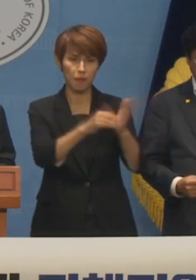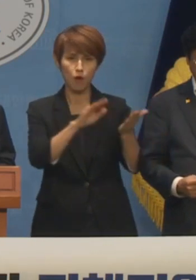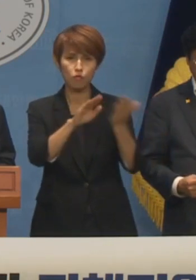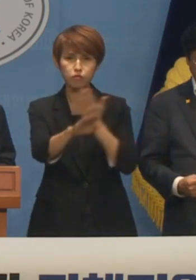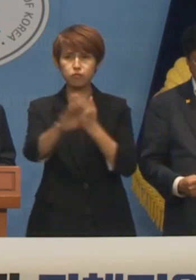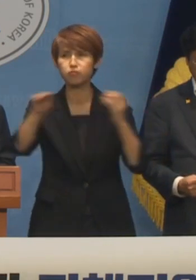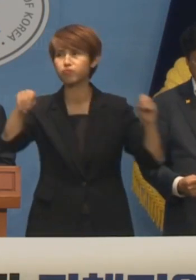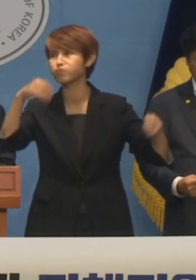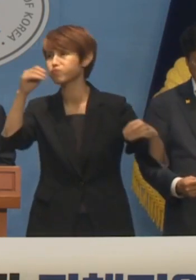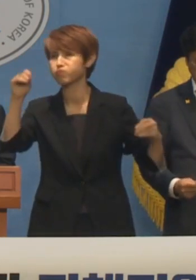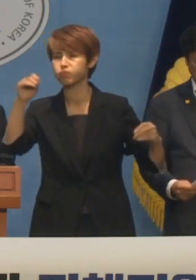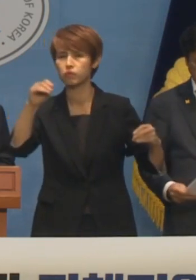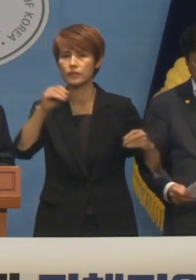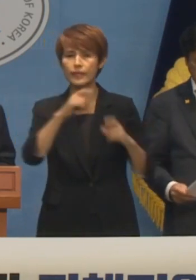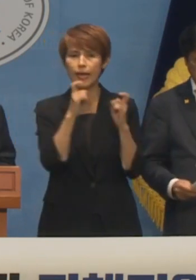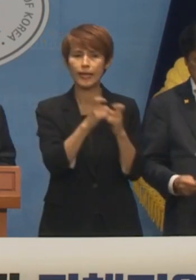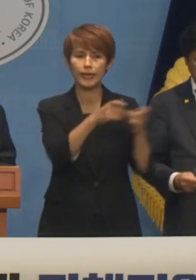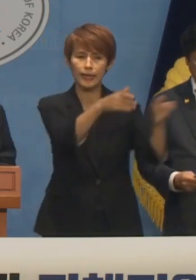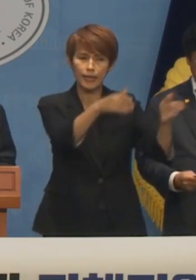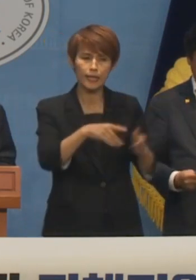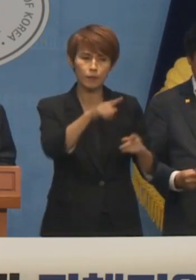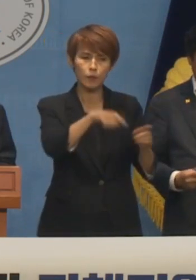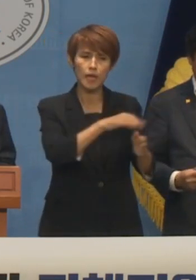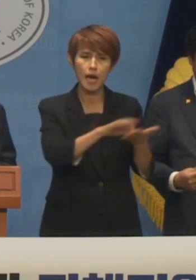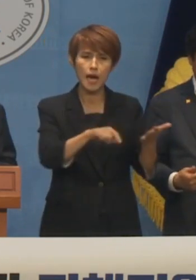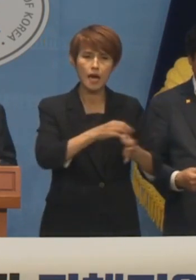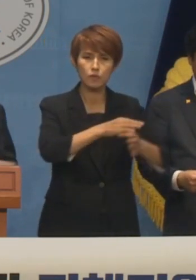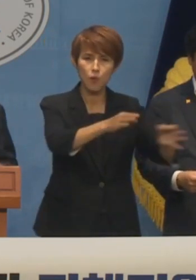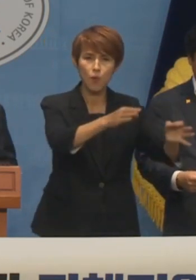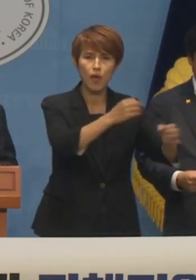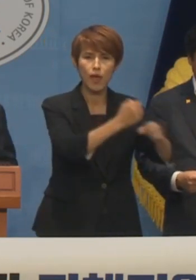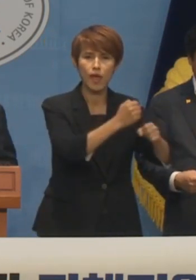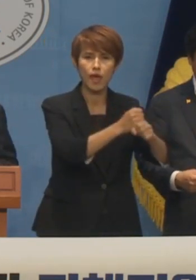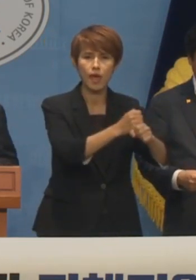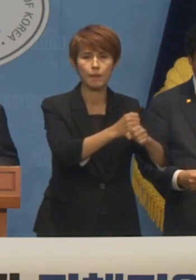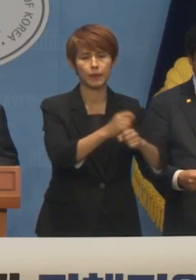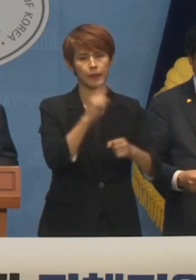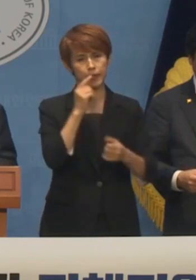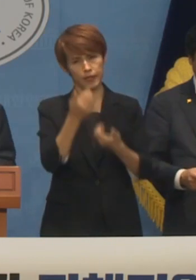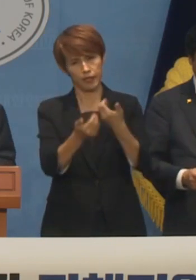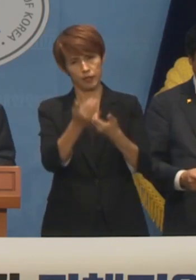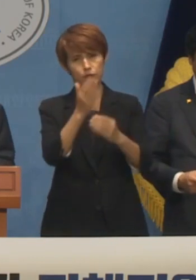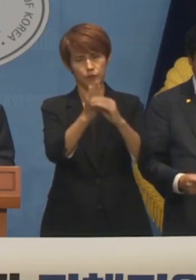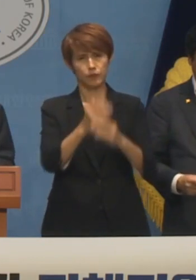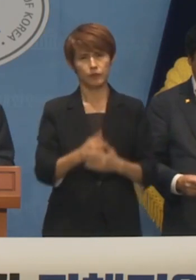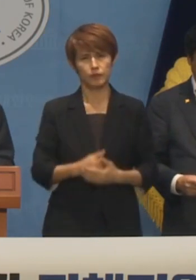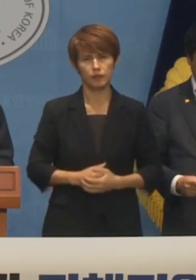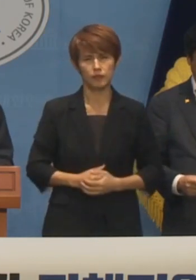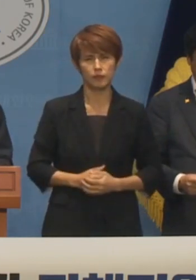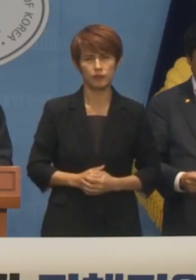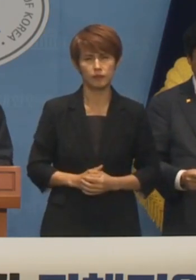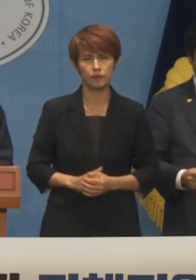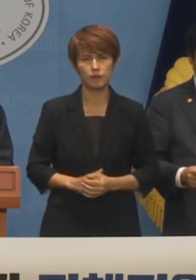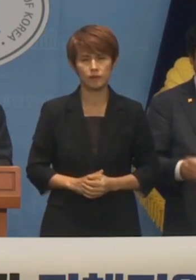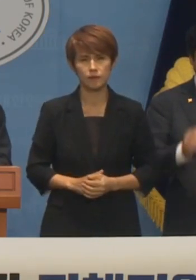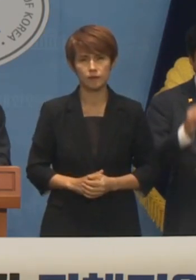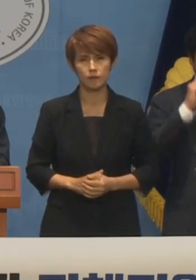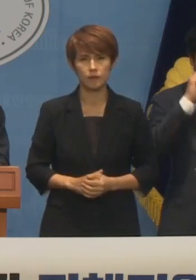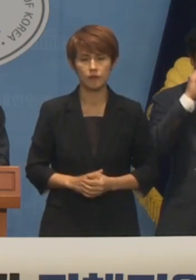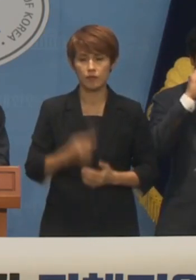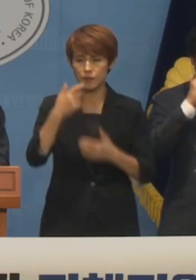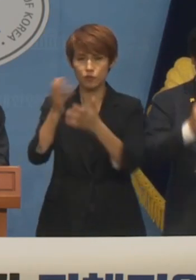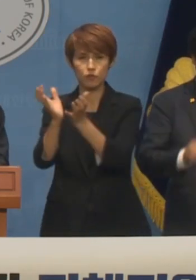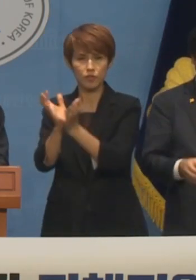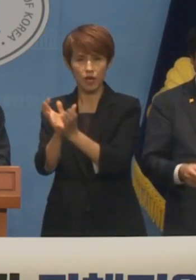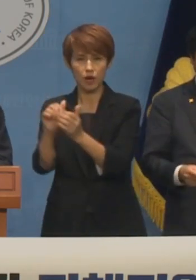중단하고 개별 보상 방식으로 피해자들에게 접근하여 갈등을 키우는 중이다. 이에 우리